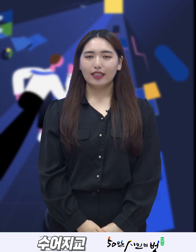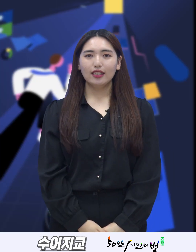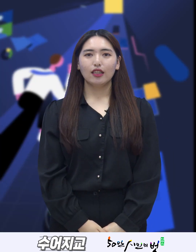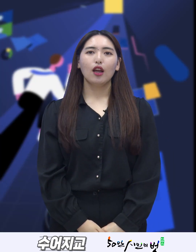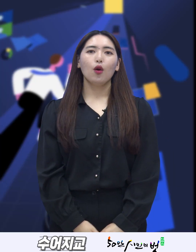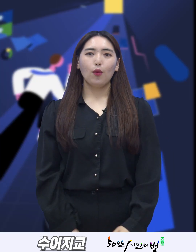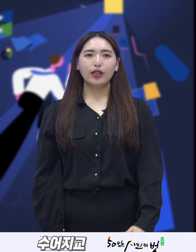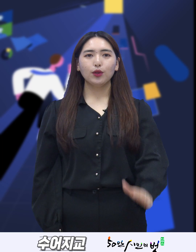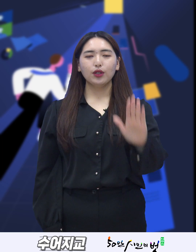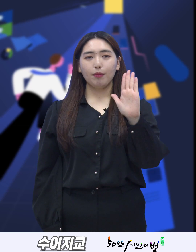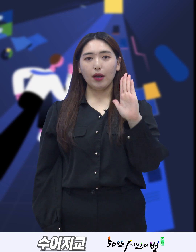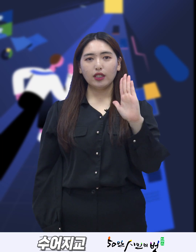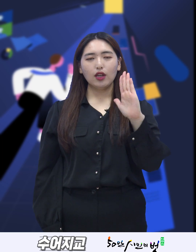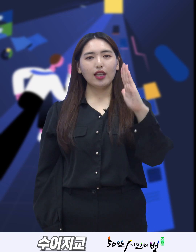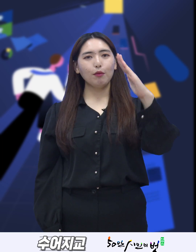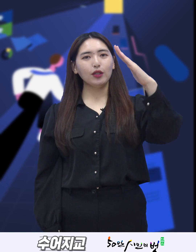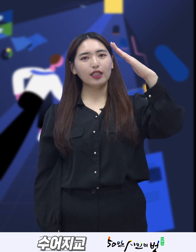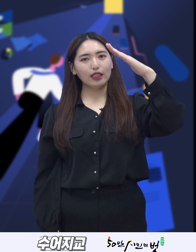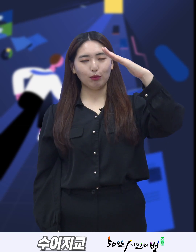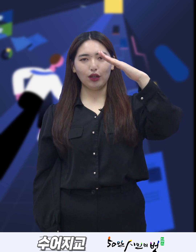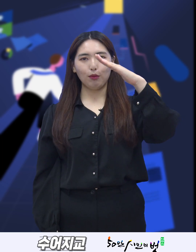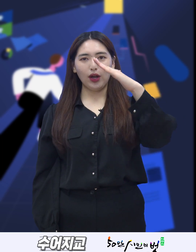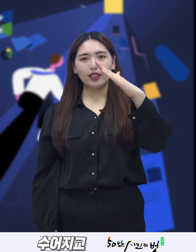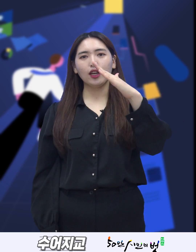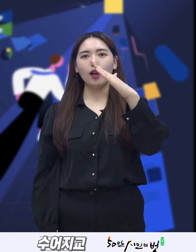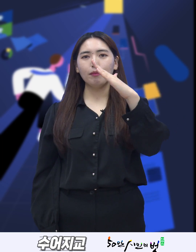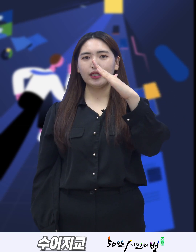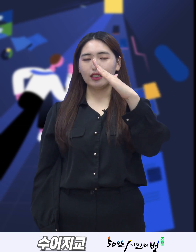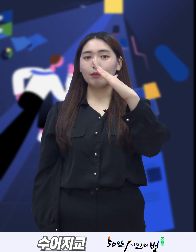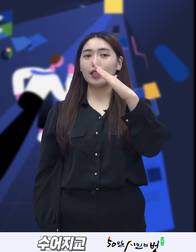들어가다는 왼손을 펴서 세모난 지붕의 모양처럼 비스듬히